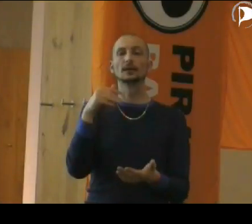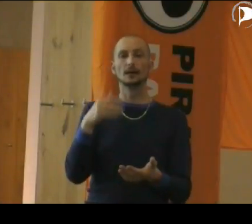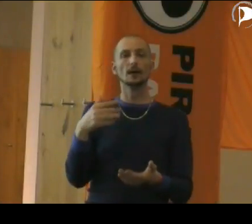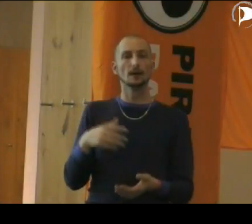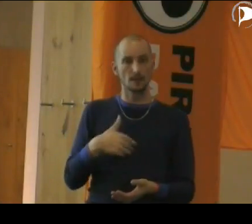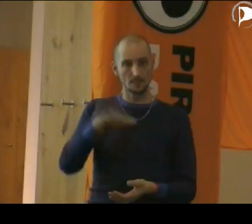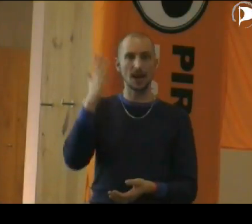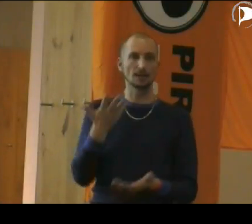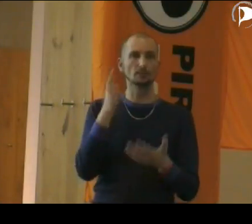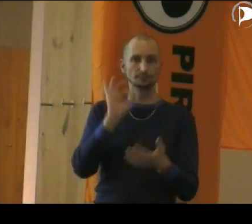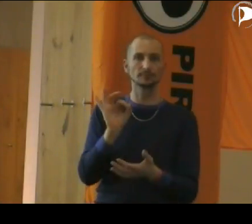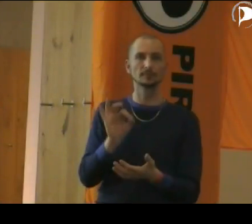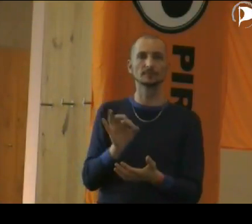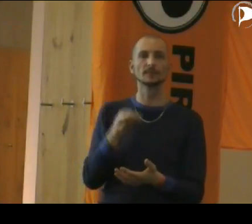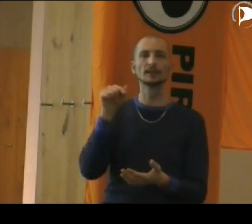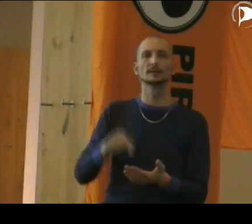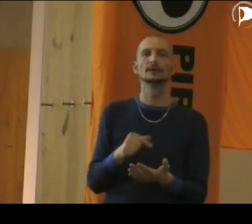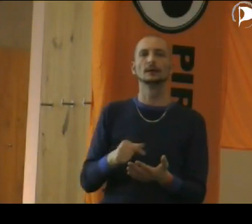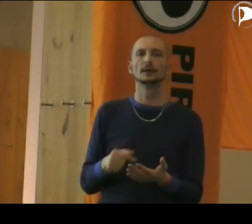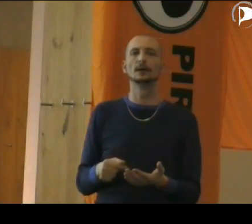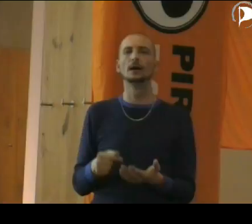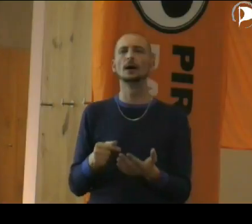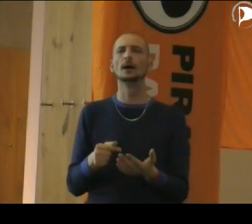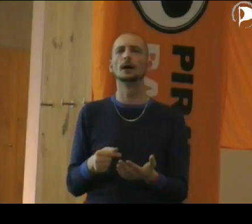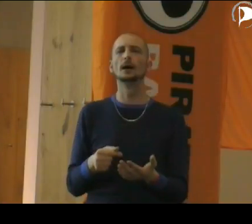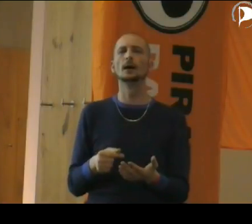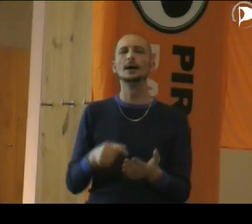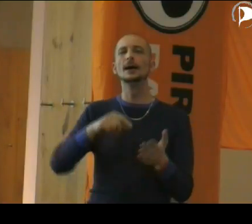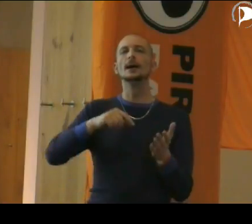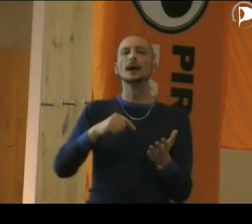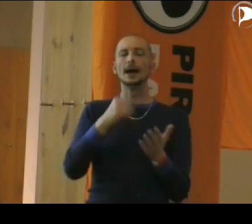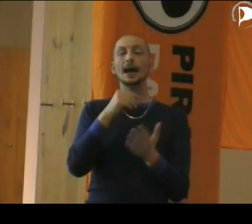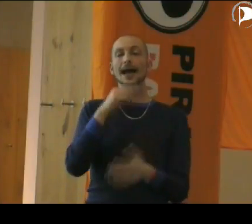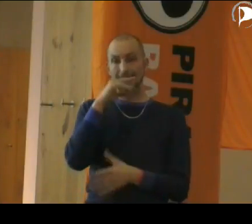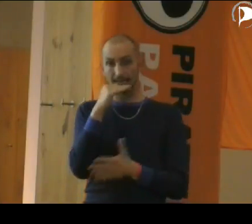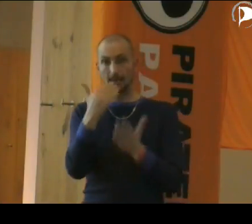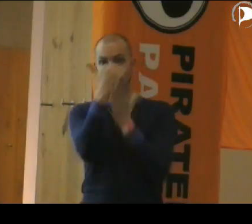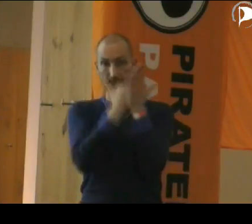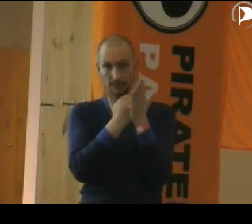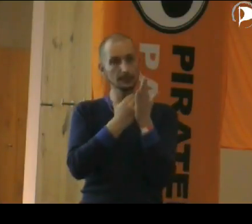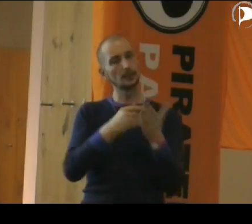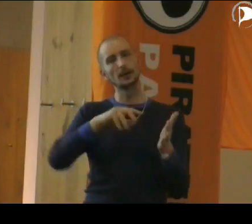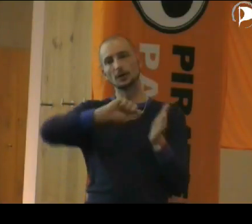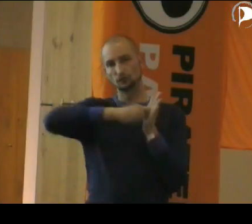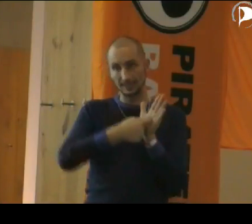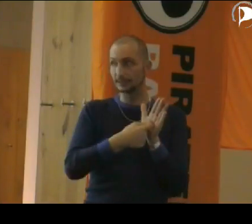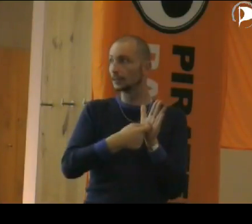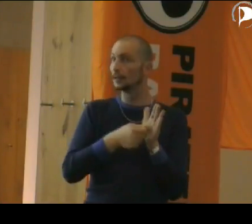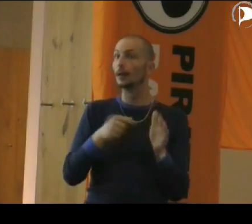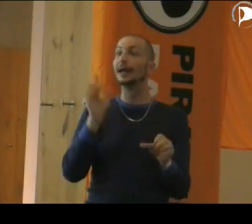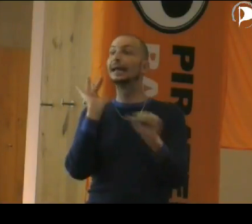graf johann tag auf schließung der rega liste gibt es gegenüber